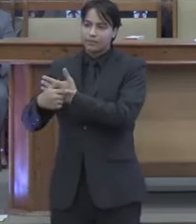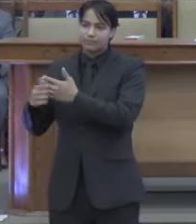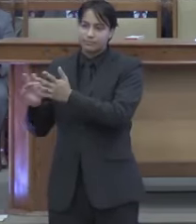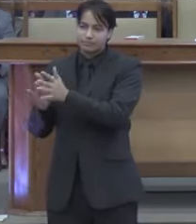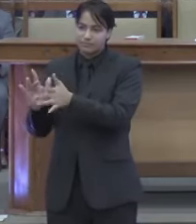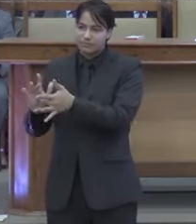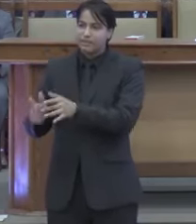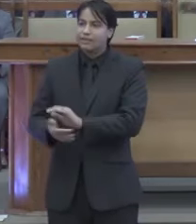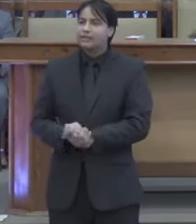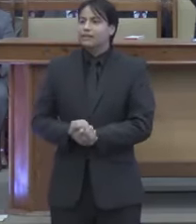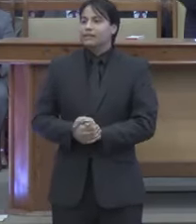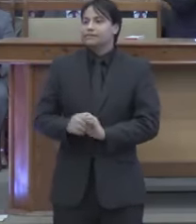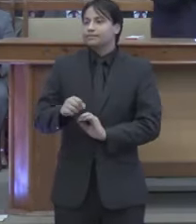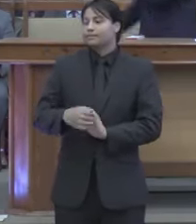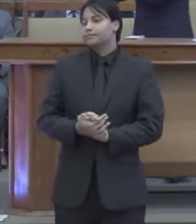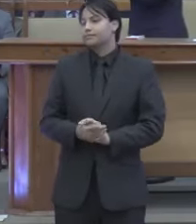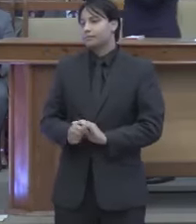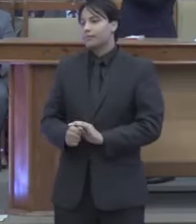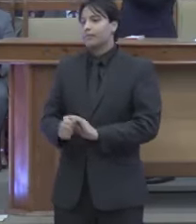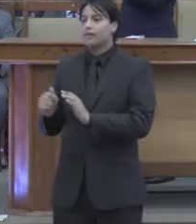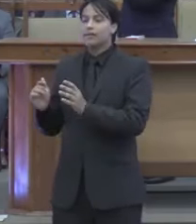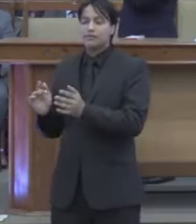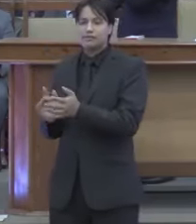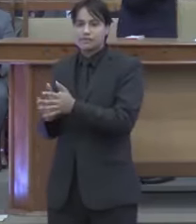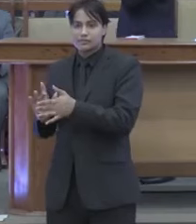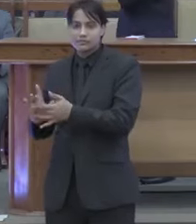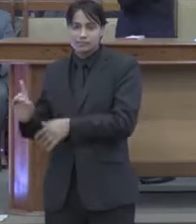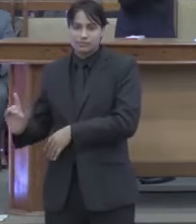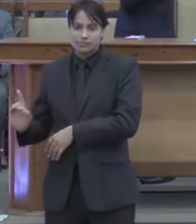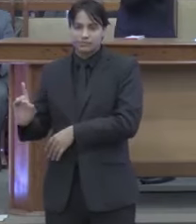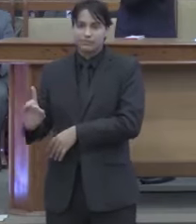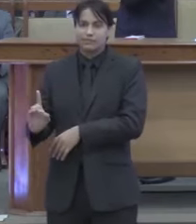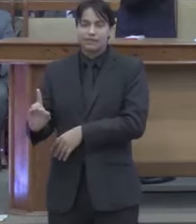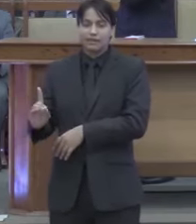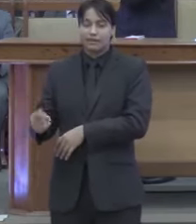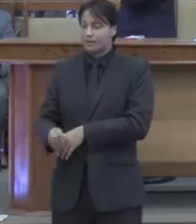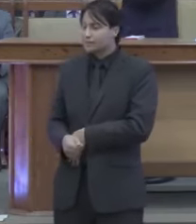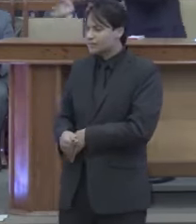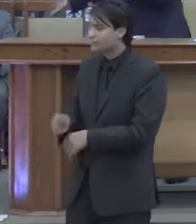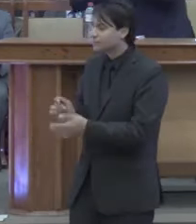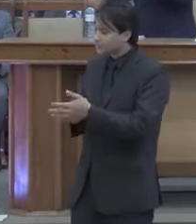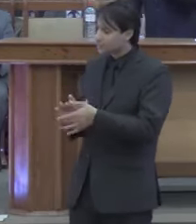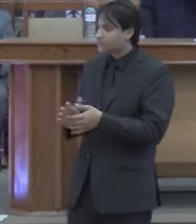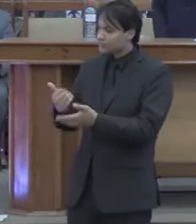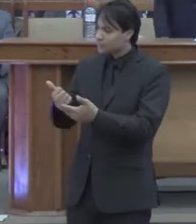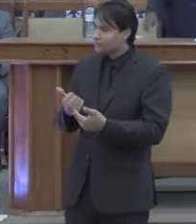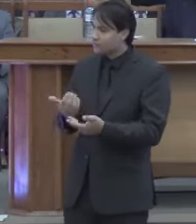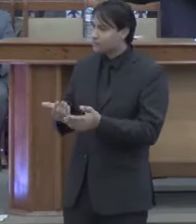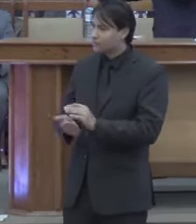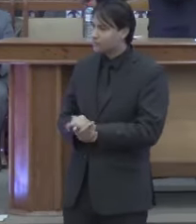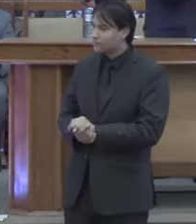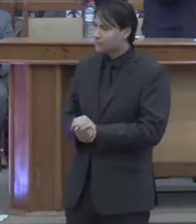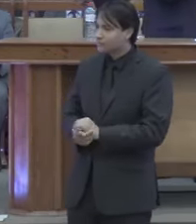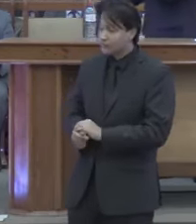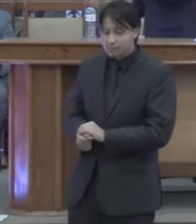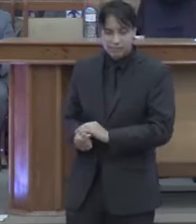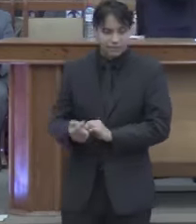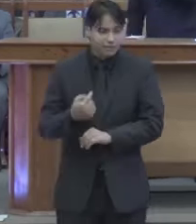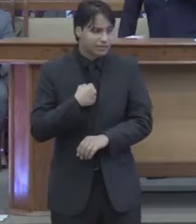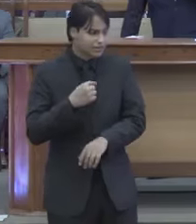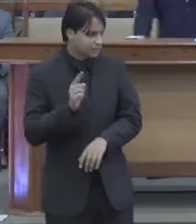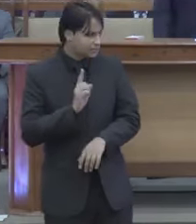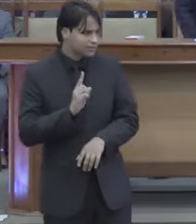Dia Jesus ia passando, aí um pessoal, Jesus resolve aqui nosso caso, ser nosso juiz arbitral, eu não fui enviado para ser juiz arbitral